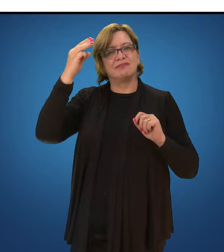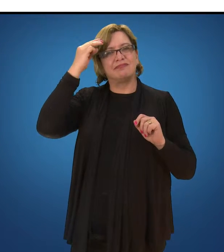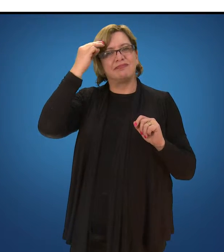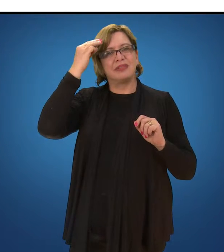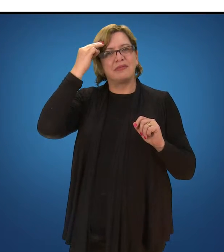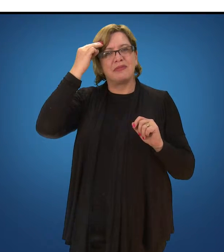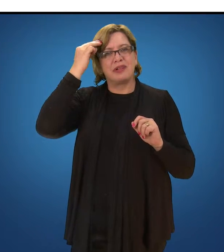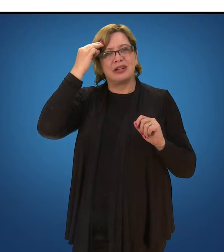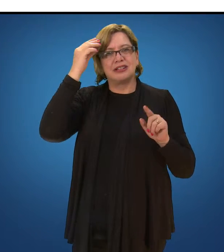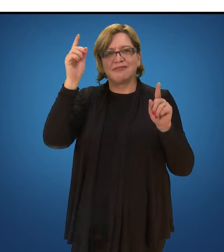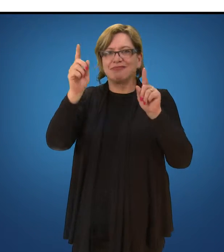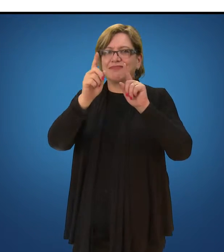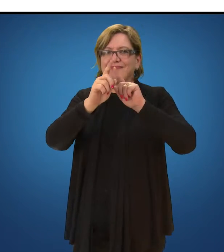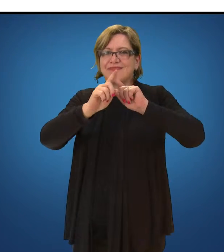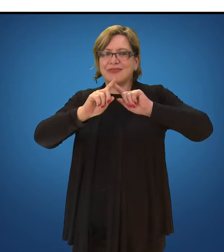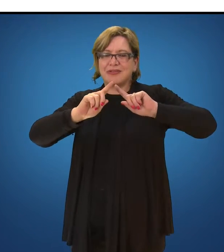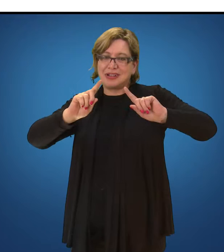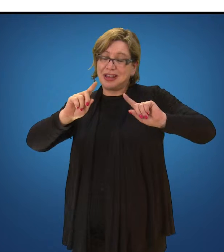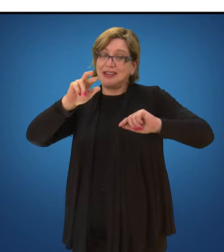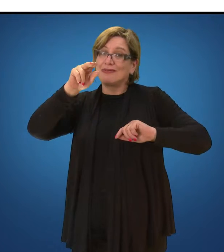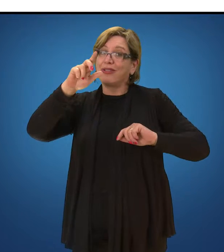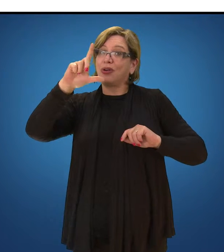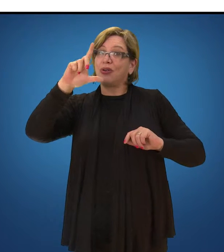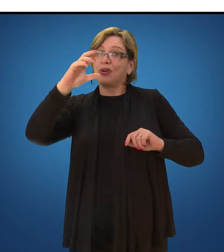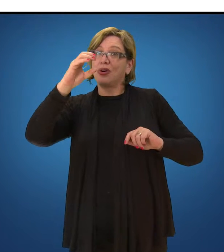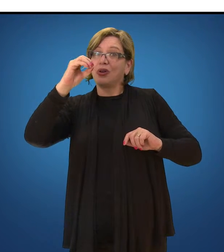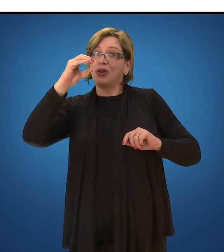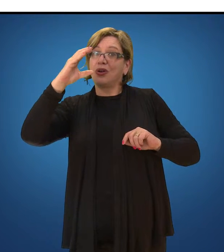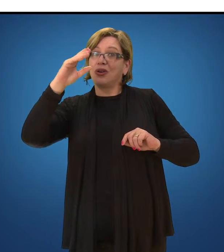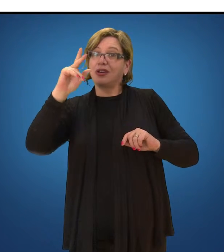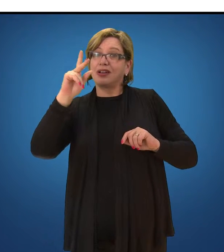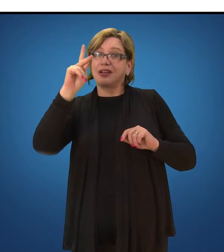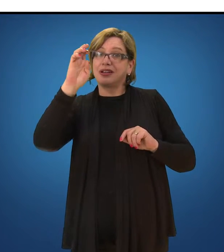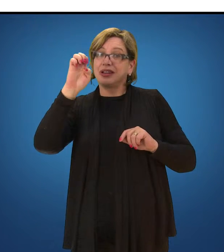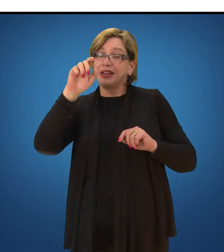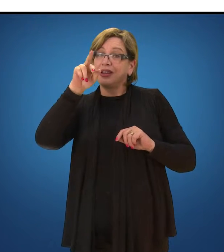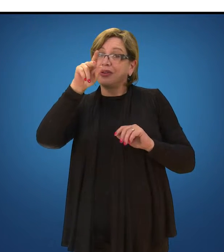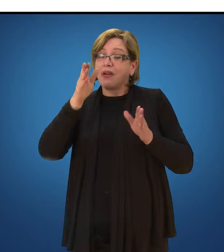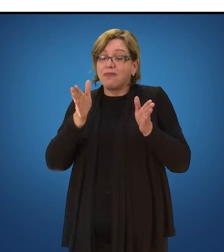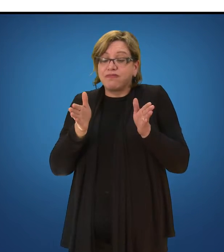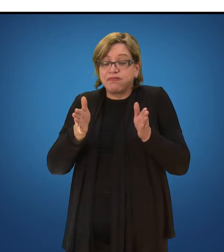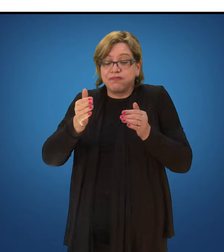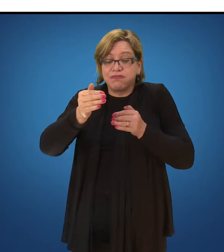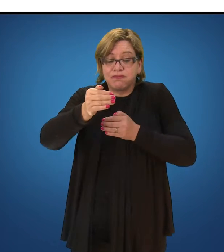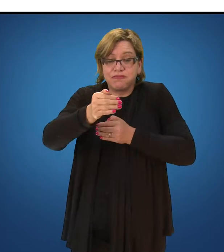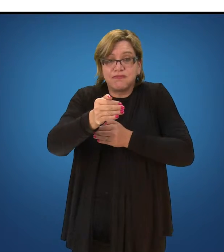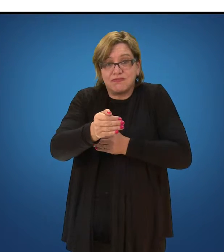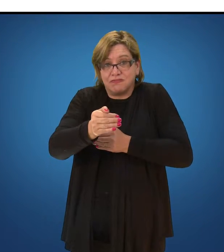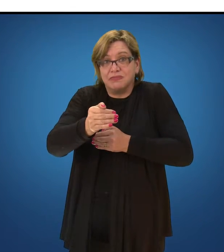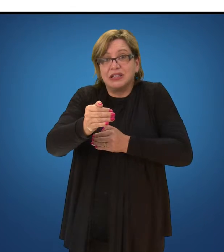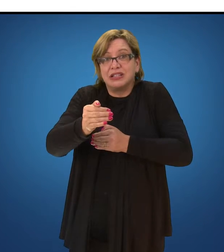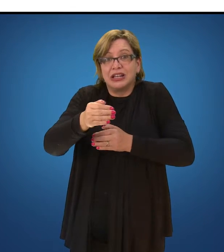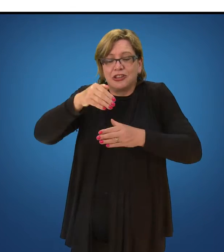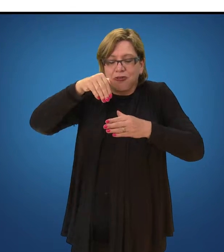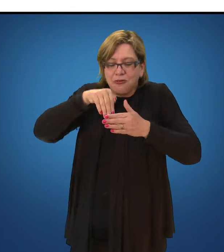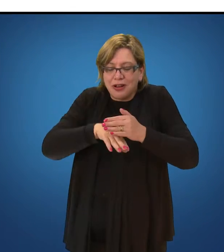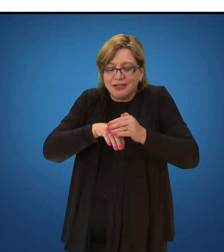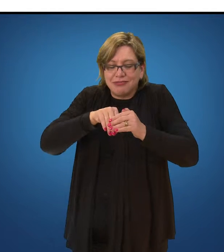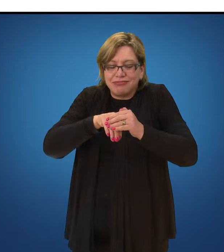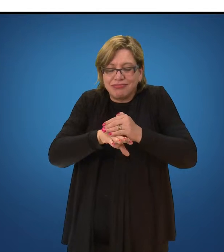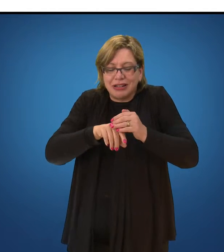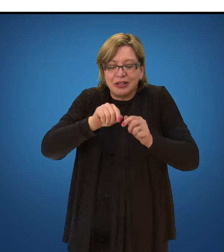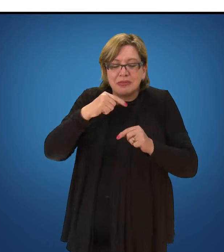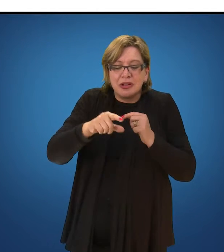memória não é, como queria o Locke, que nós vimos no começo, uma caixinha, uma série de caixinhas onde a gente guarda a coisa e que a